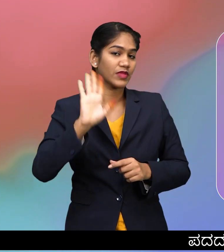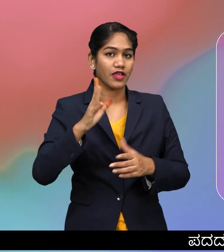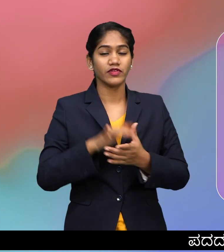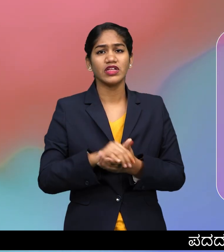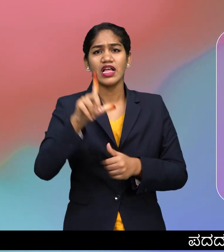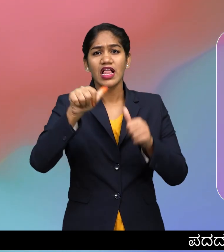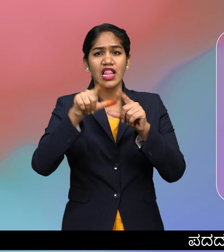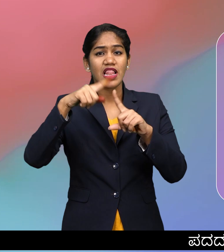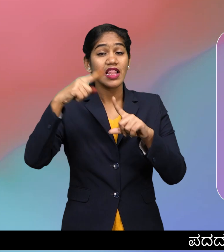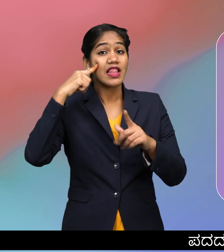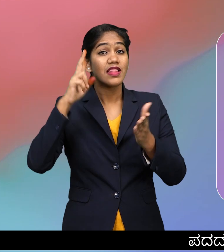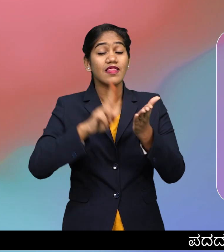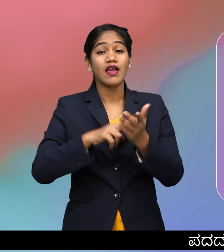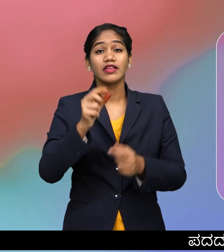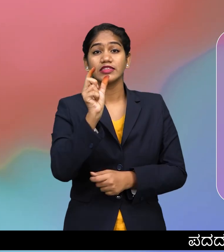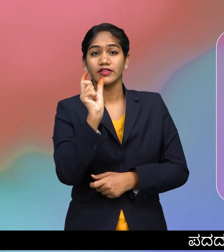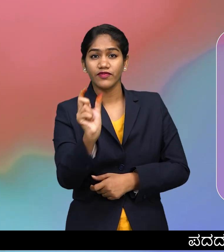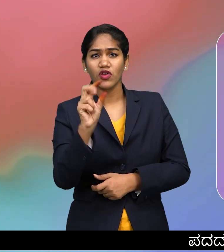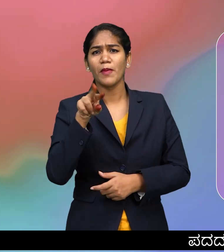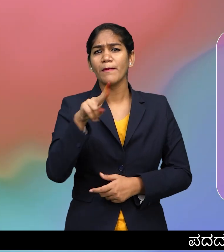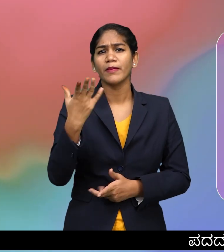ಪದದ ಅರ್ಥ ಸೇತುವೆ.